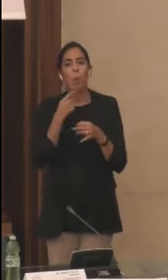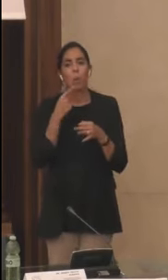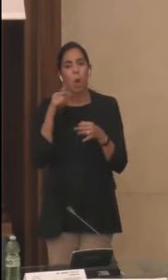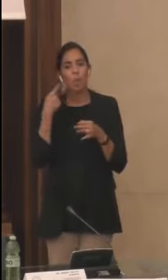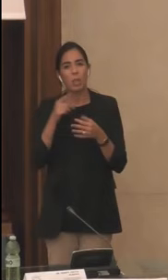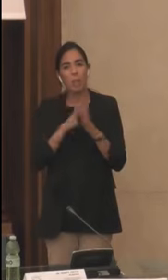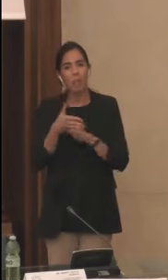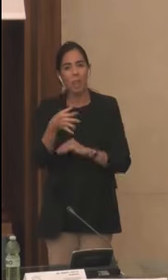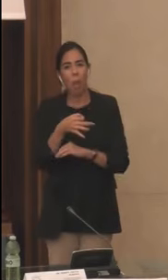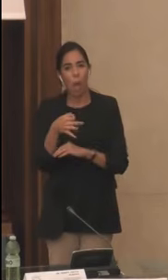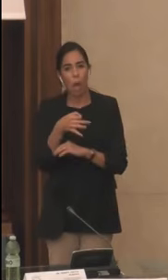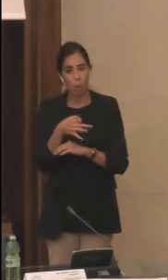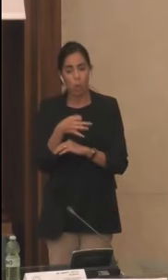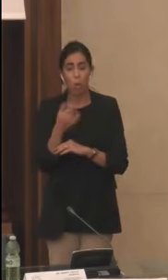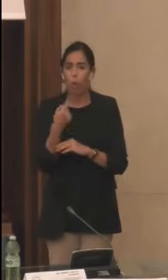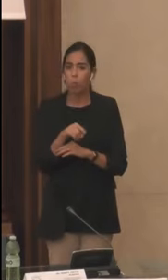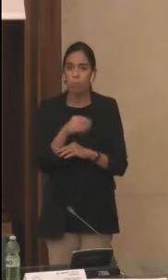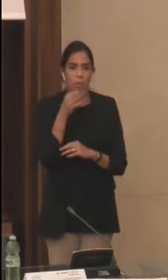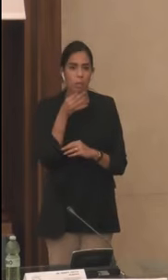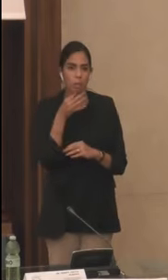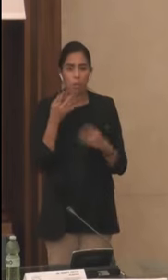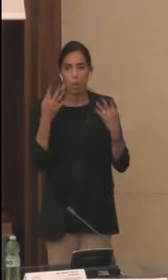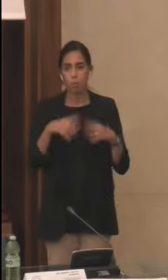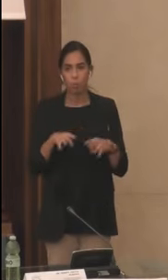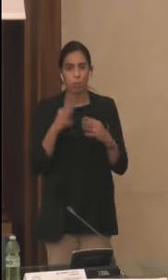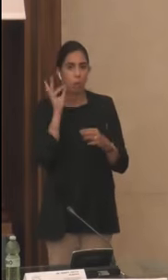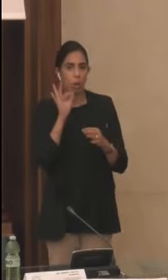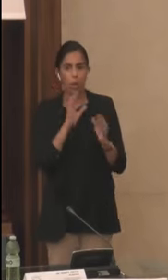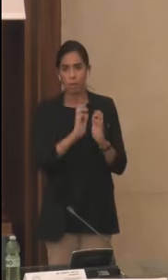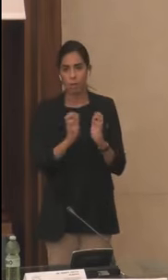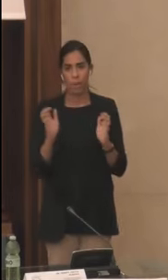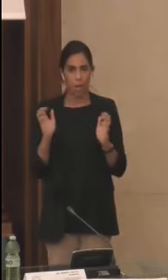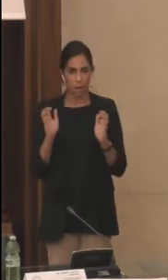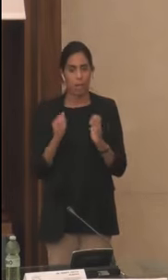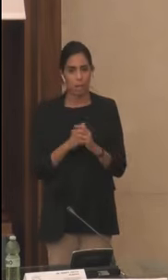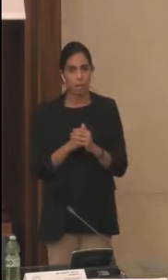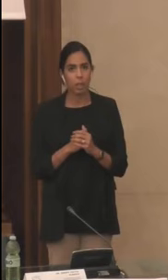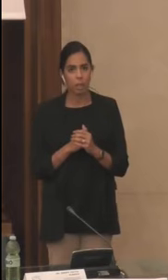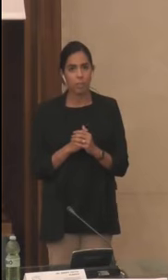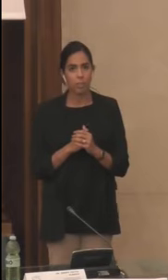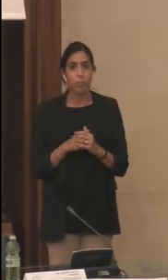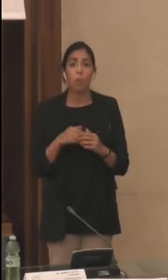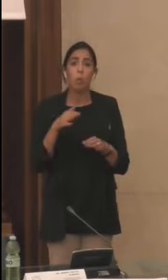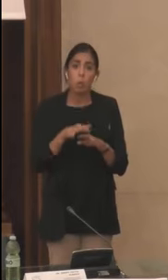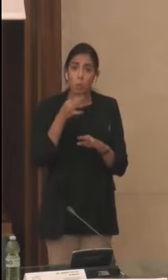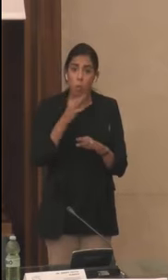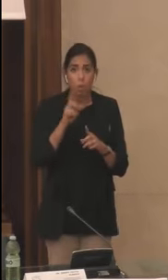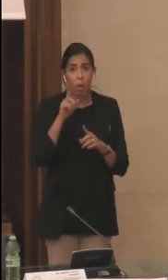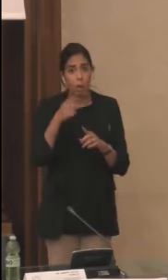SIDA, sarna de Noruega ahí en SIDA. Y es